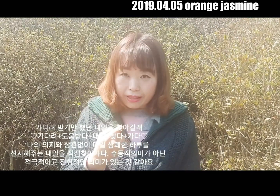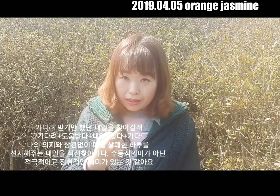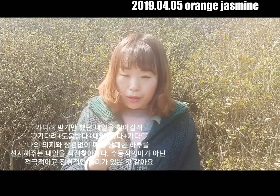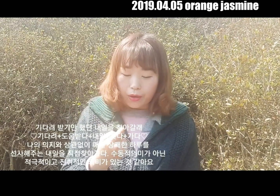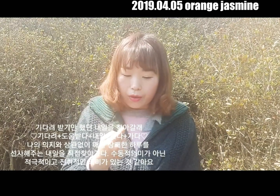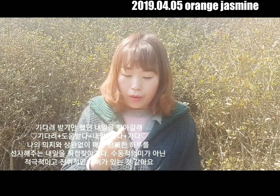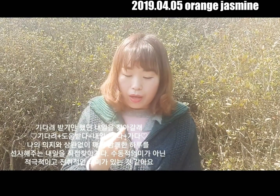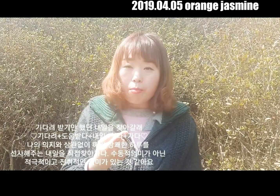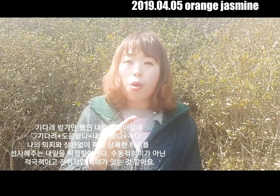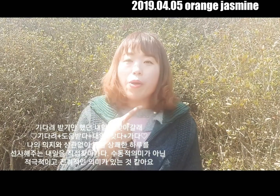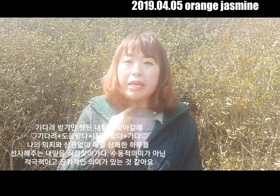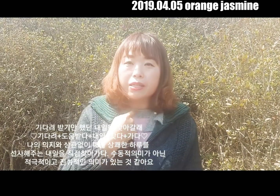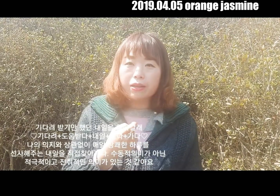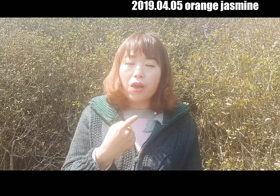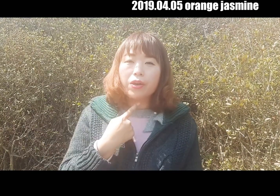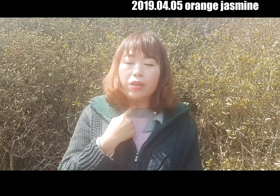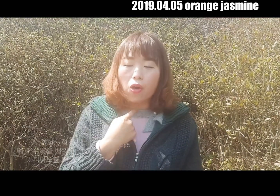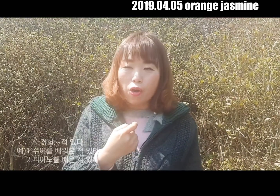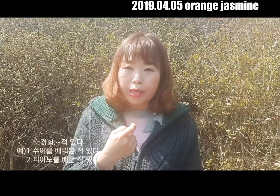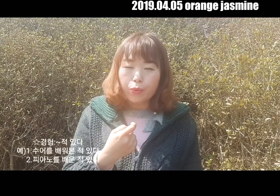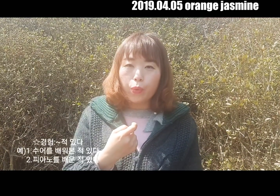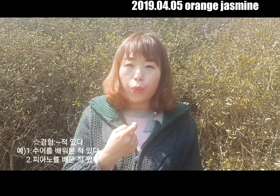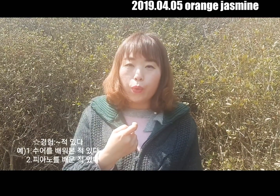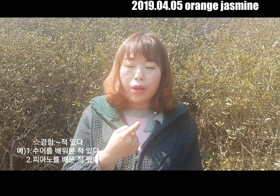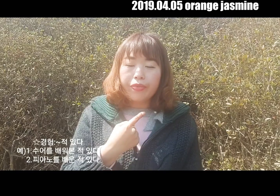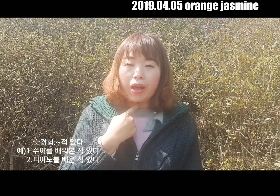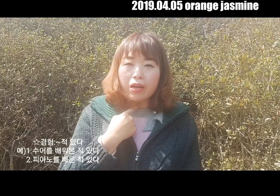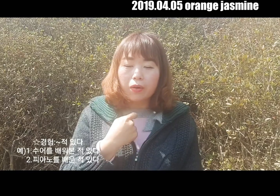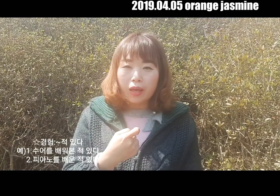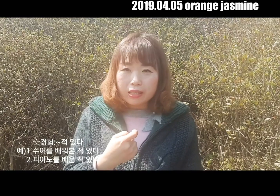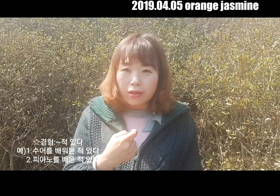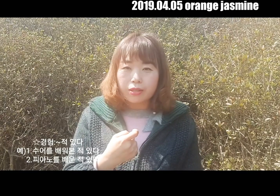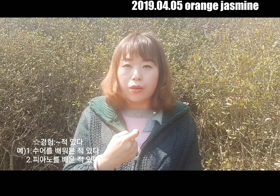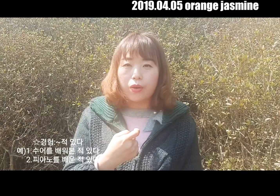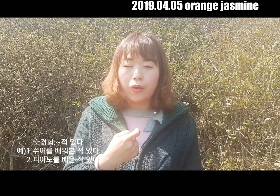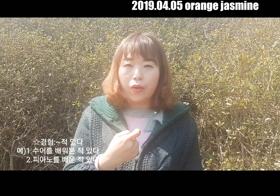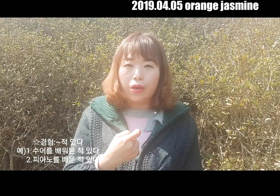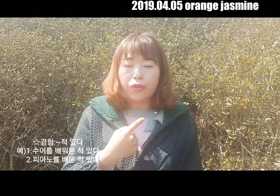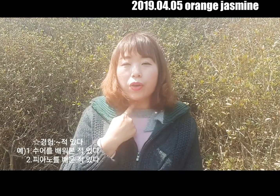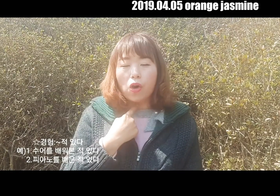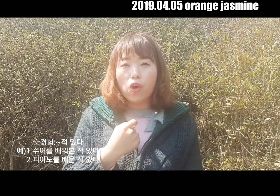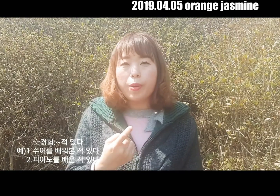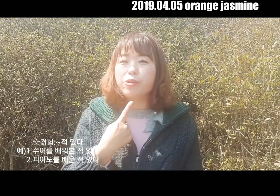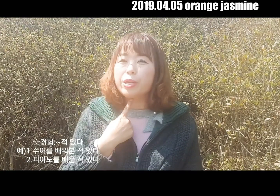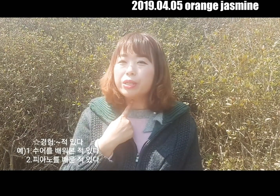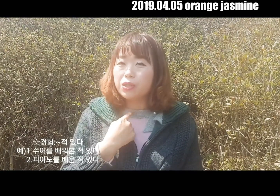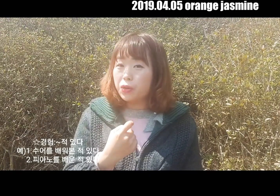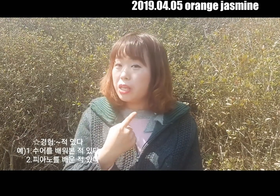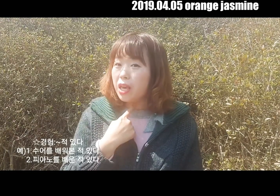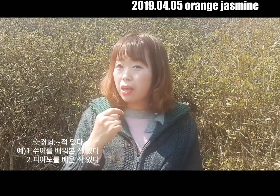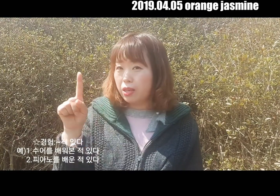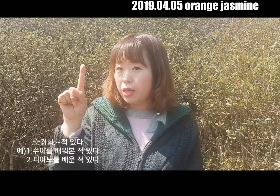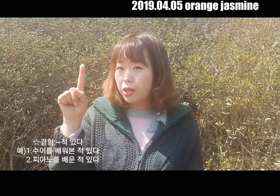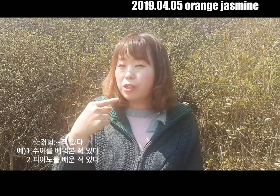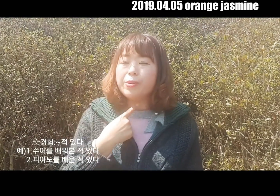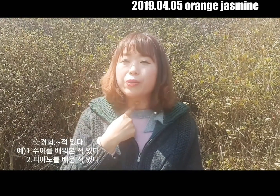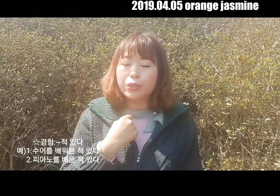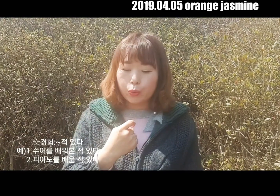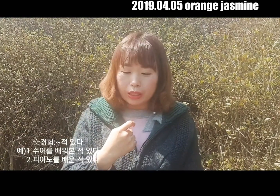받기만 했어. 뭐뭐 했었던 경험이고 내가 그렇게 했었어. 어떤 경험의 의미로 이게 이 의미로